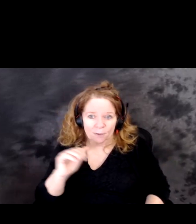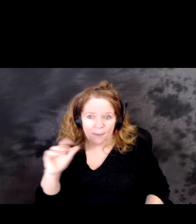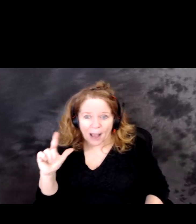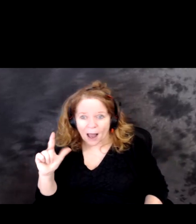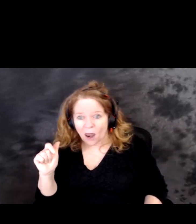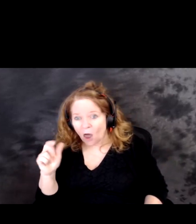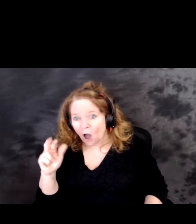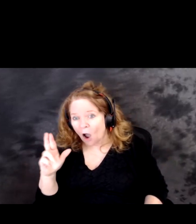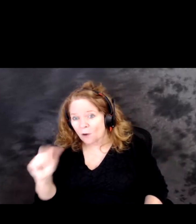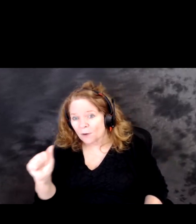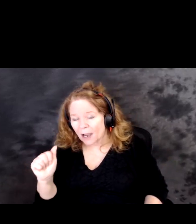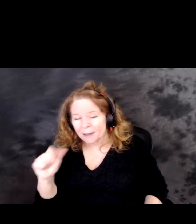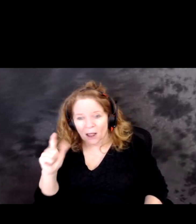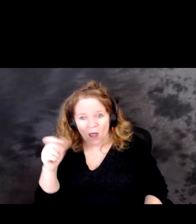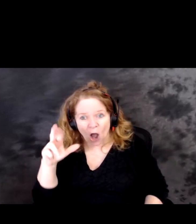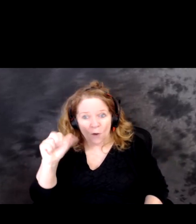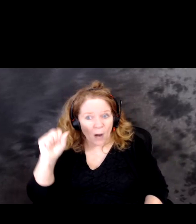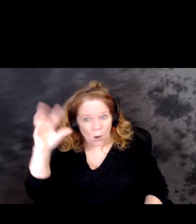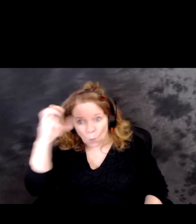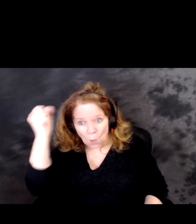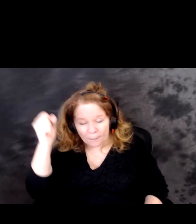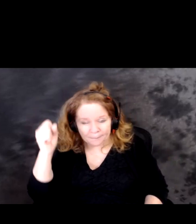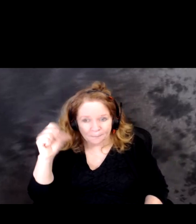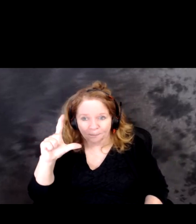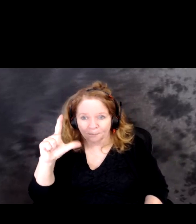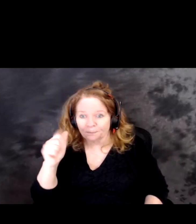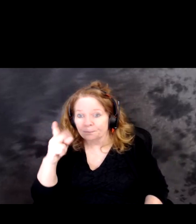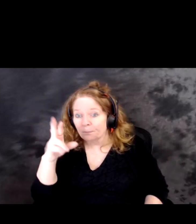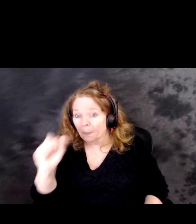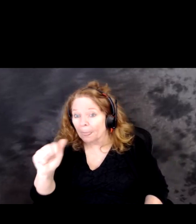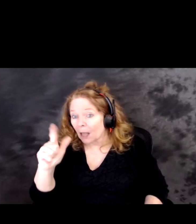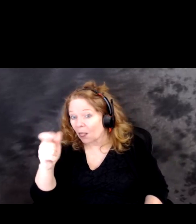adiós, adiós, Laura, Laura, adiós,